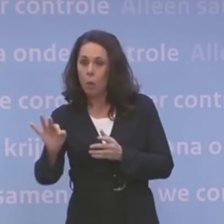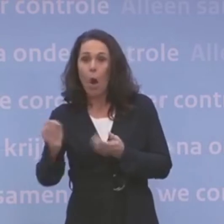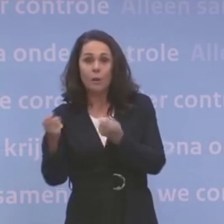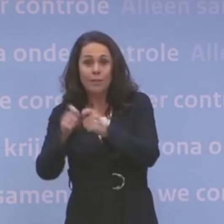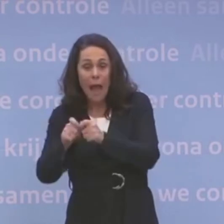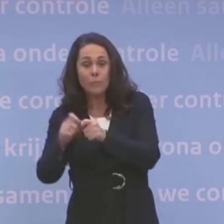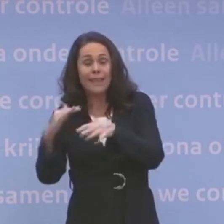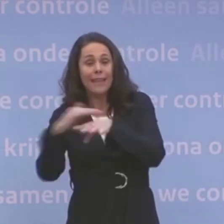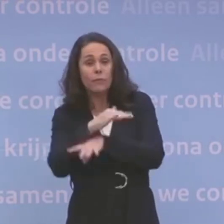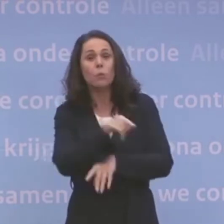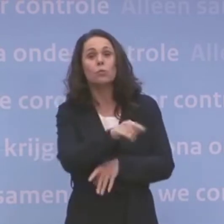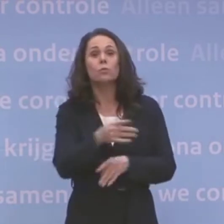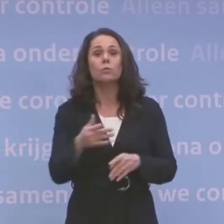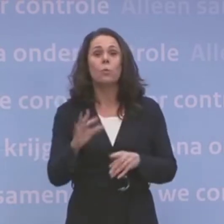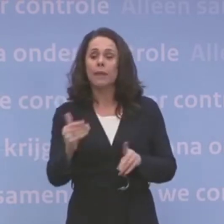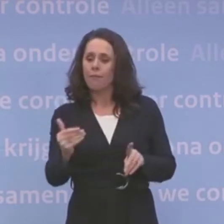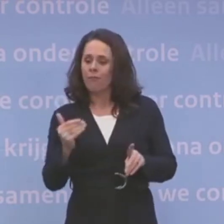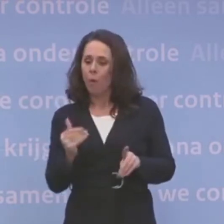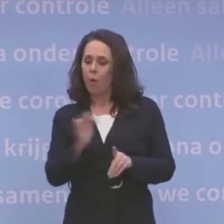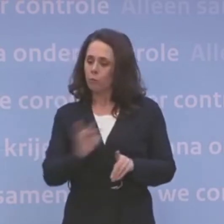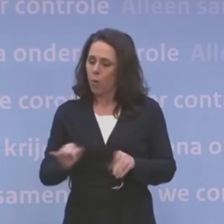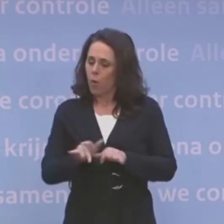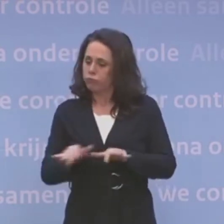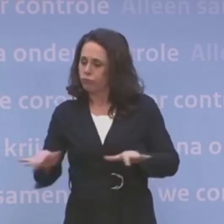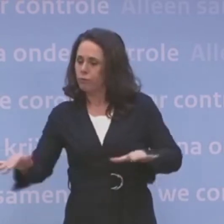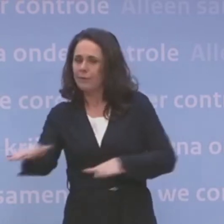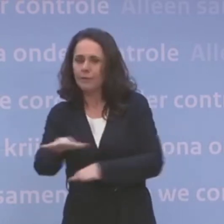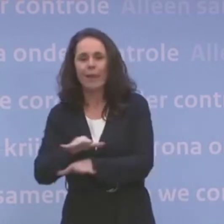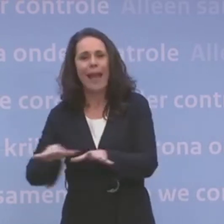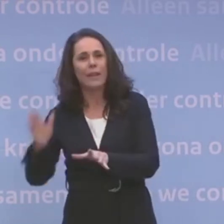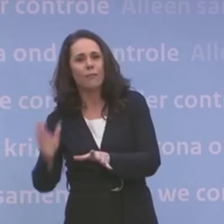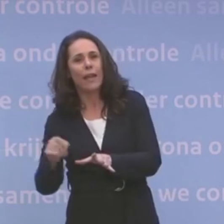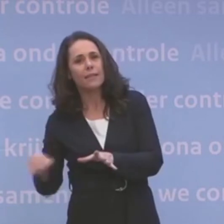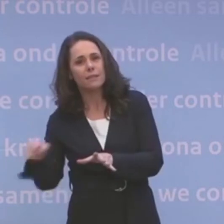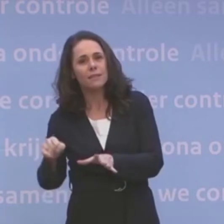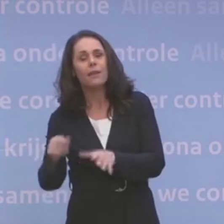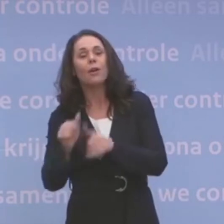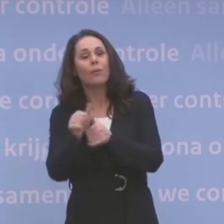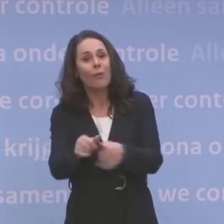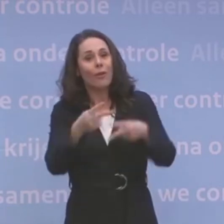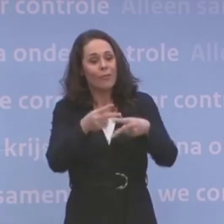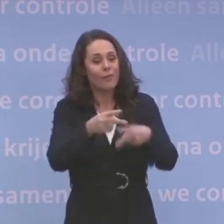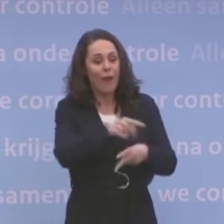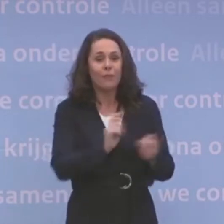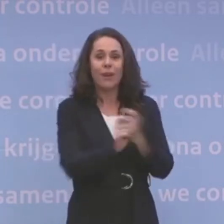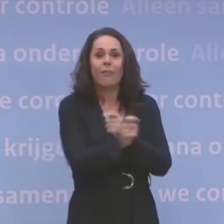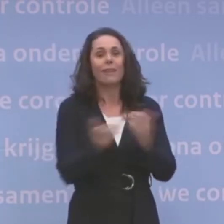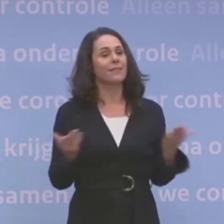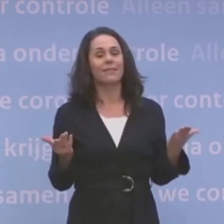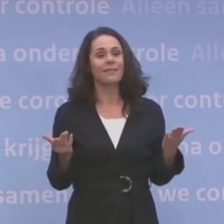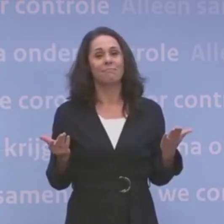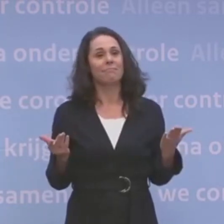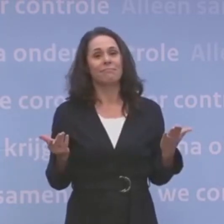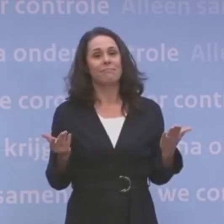gehad, omdat bijvoorbeeld tevoren op scholen verspreiding zou hebben plaatsgevonden, dan hadden we verwacht dat dat natuurlijk veranderde. En dat hebben we